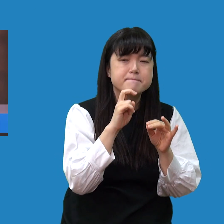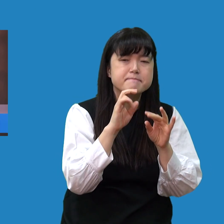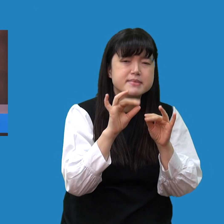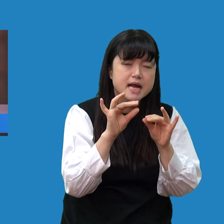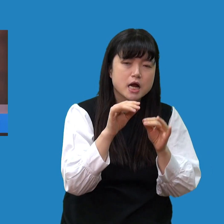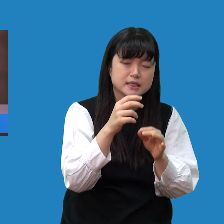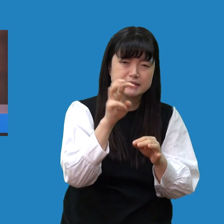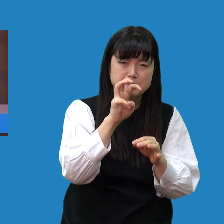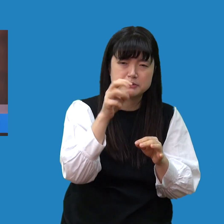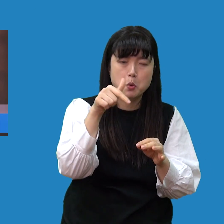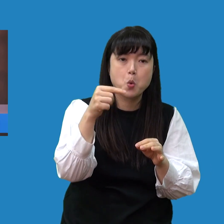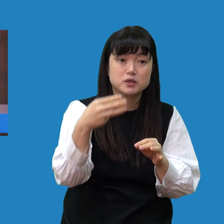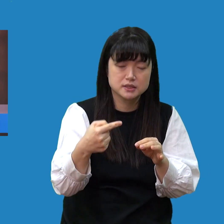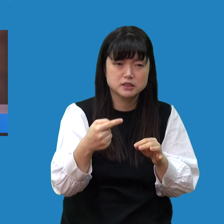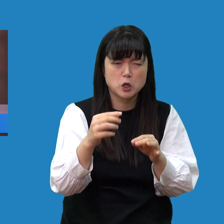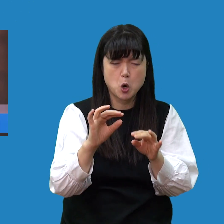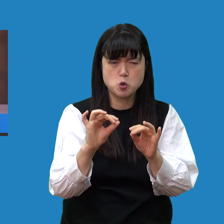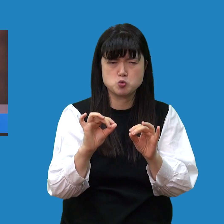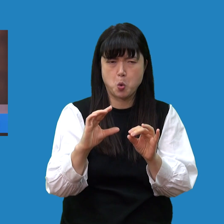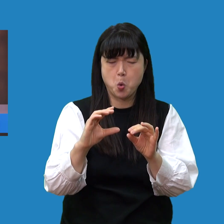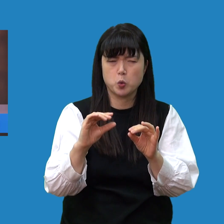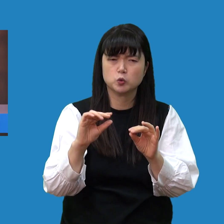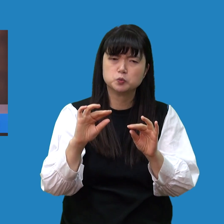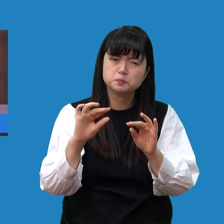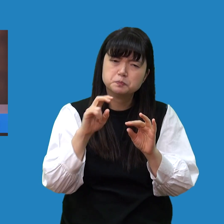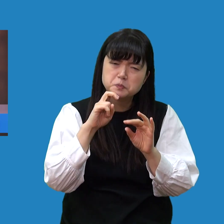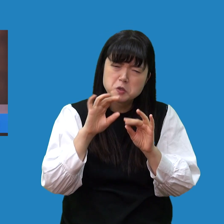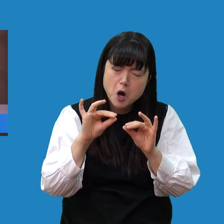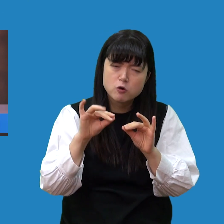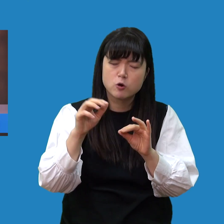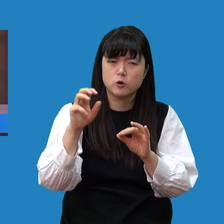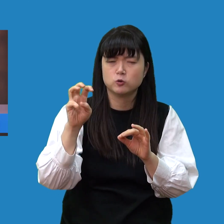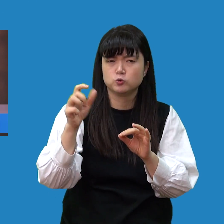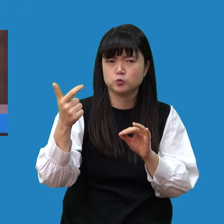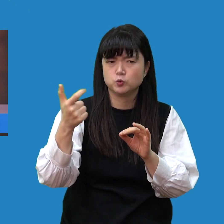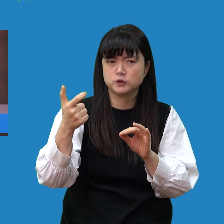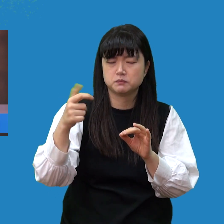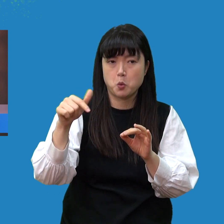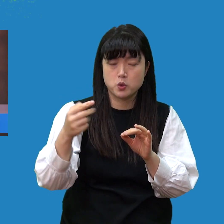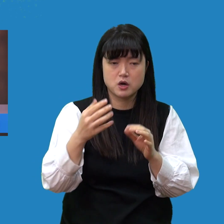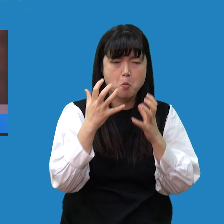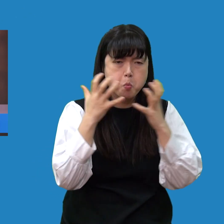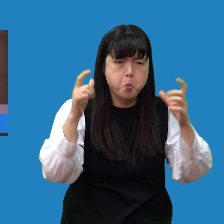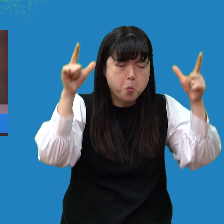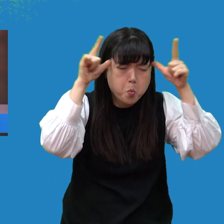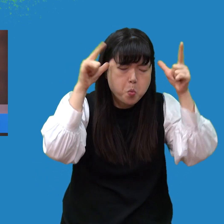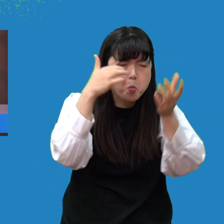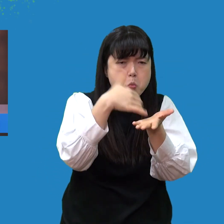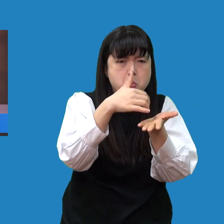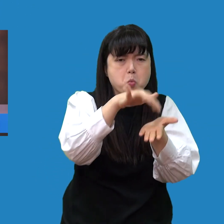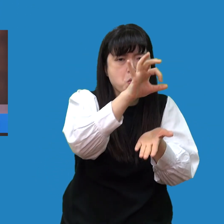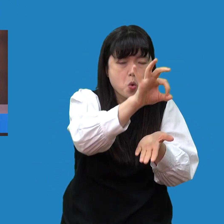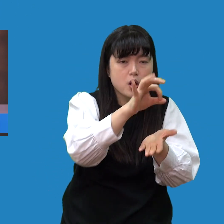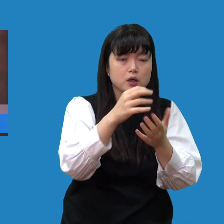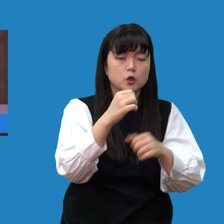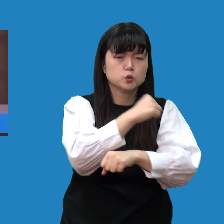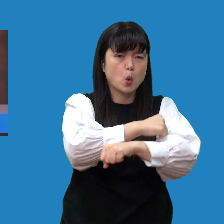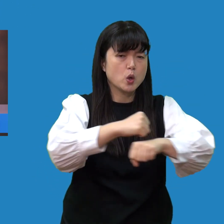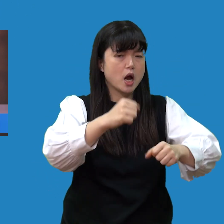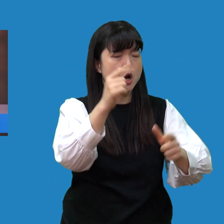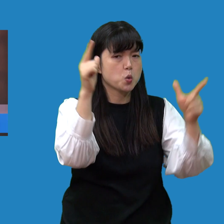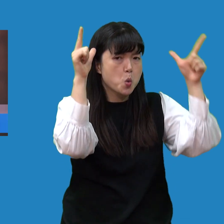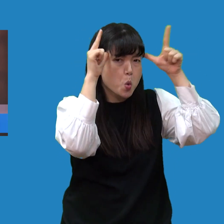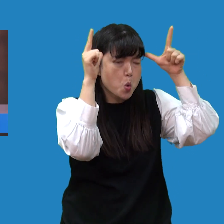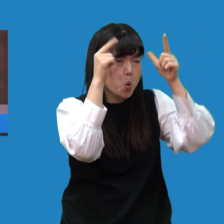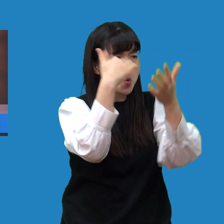밀가루가 30고루요 굵은 밀가루가 60고루요 살찐 소가 10마리요